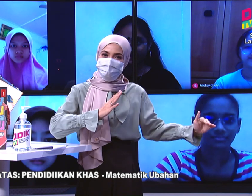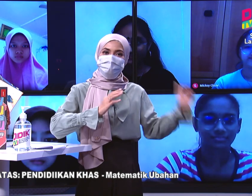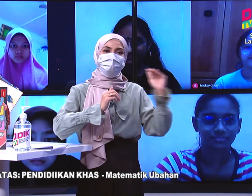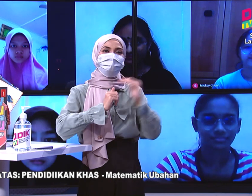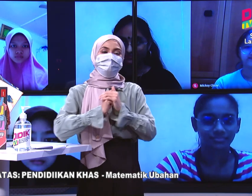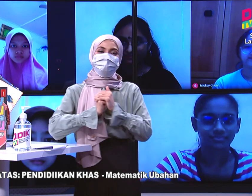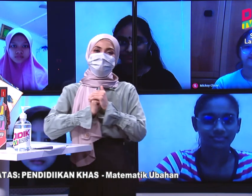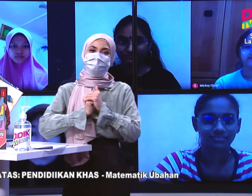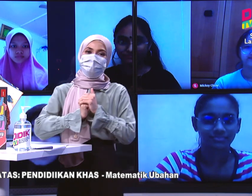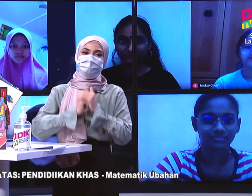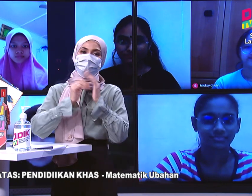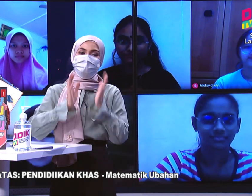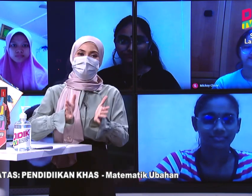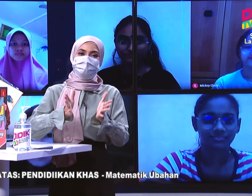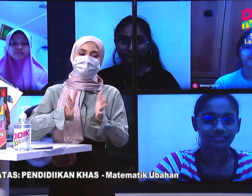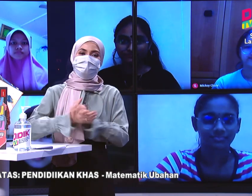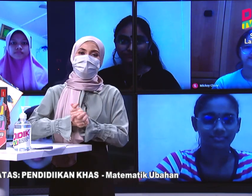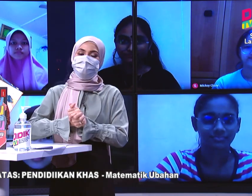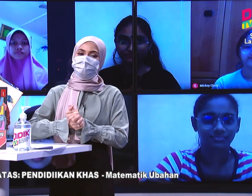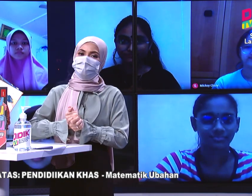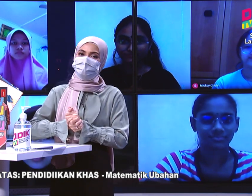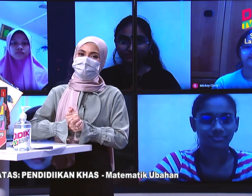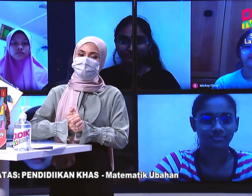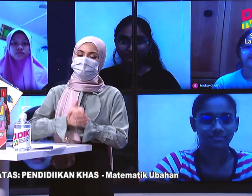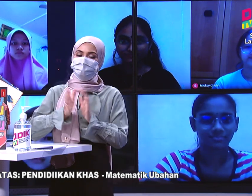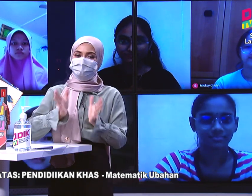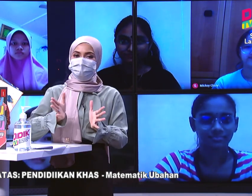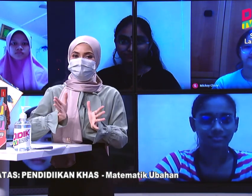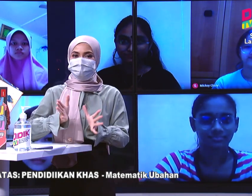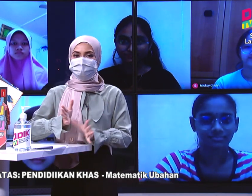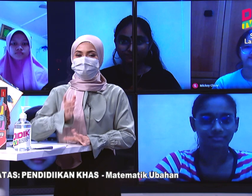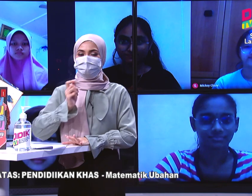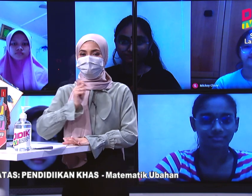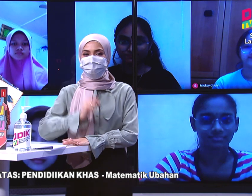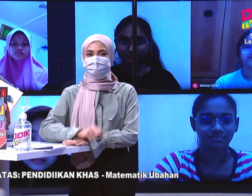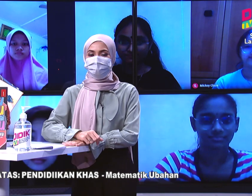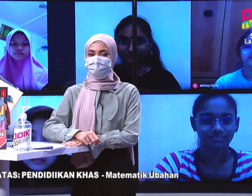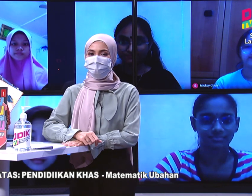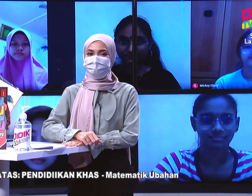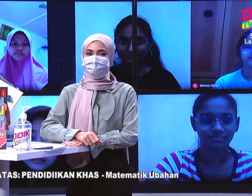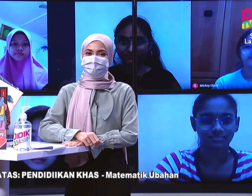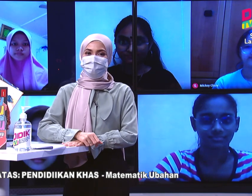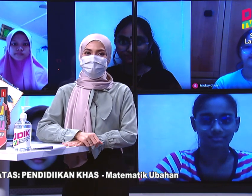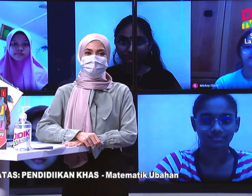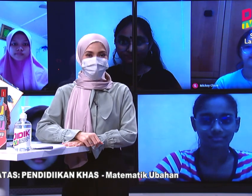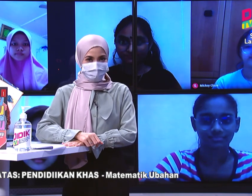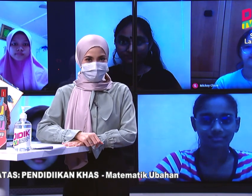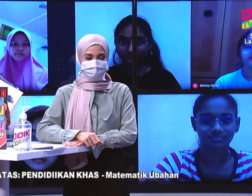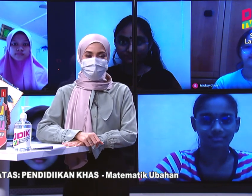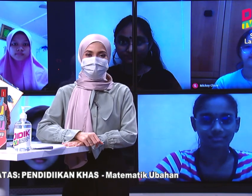no4 juga untuk menghilangkan kehilangan marka kita akan berakibat seketika yang di rumah jangan ke mana-mana kembali menonton terasa lepas